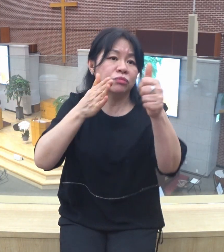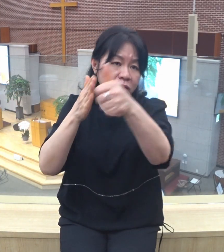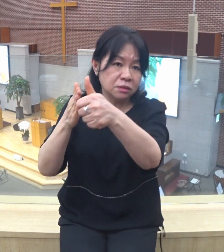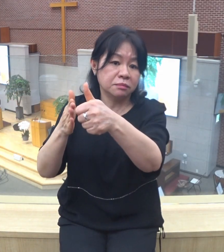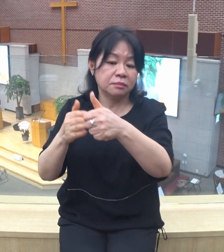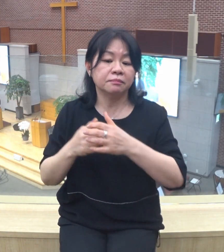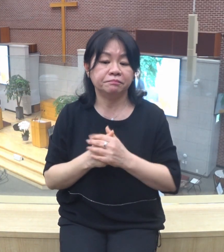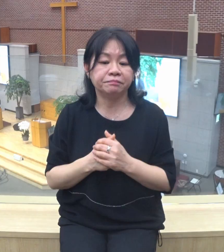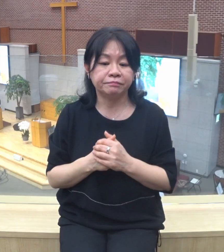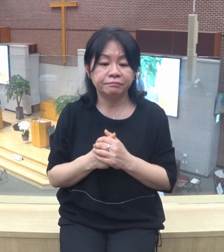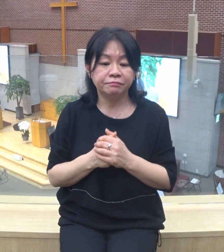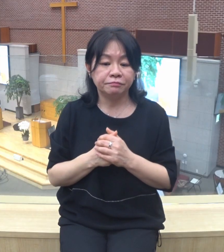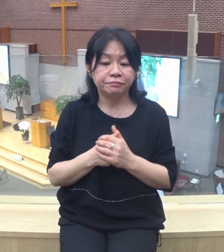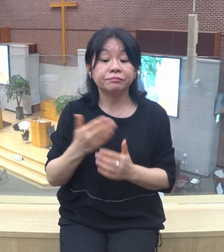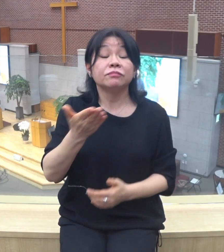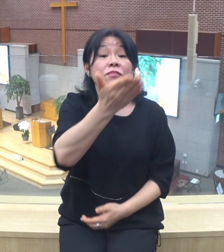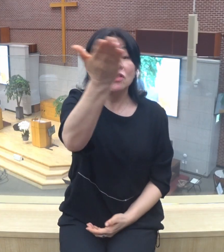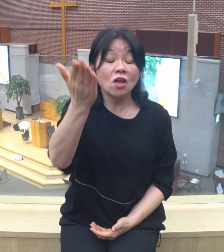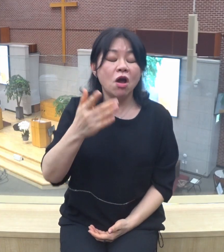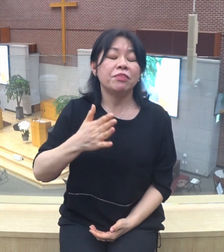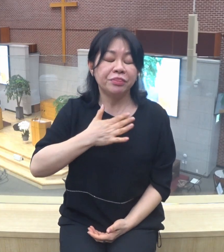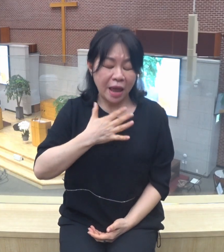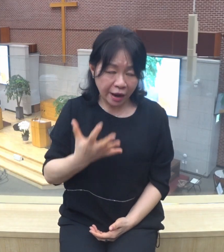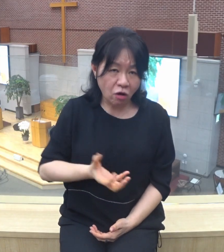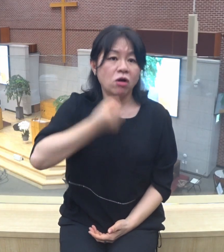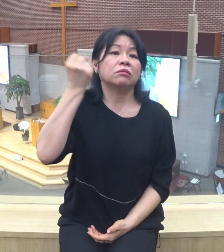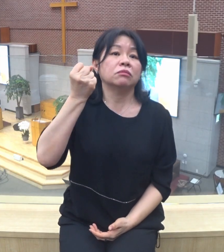들으셨으면 좋겠습니다. 너는 내 것이다.